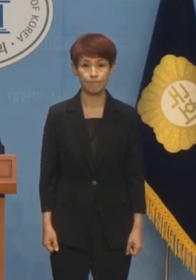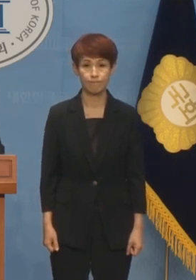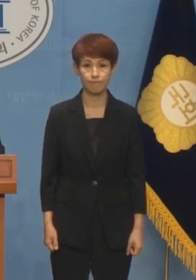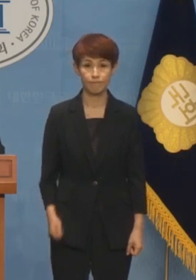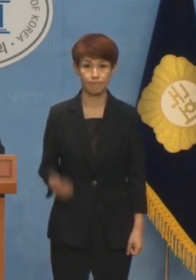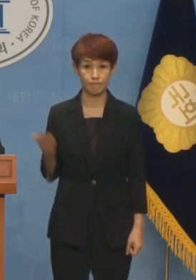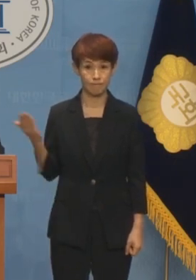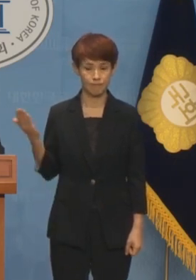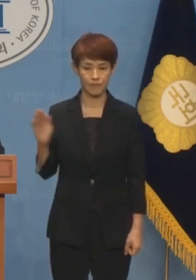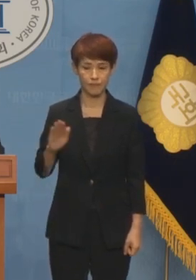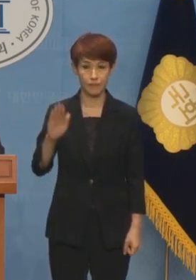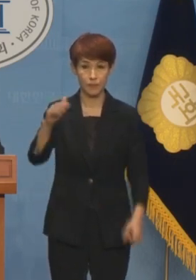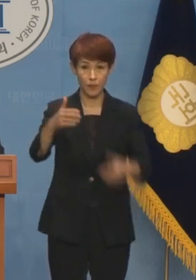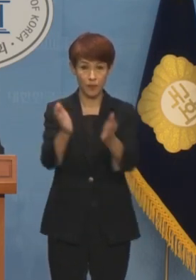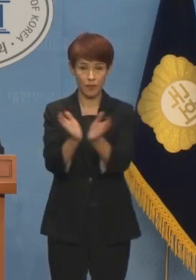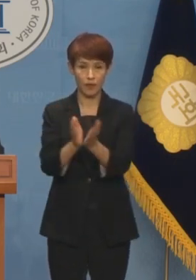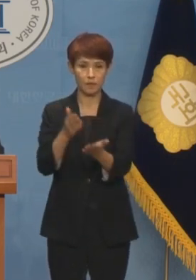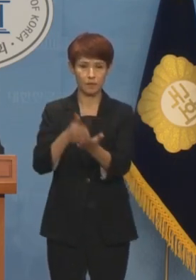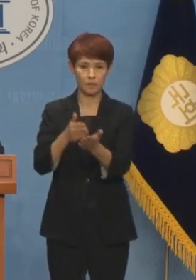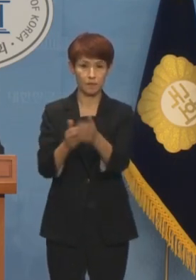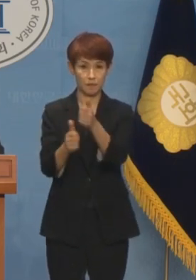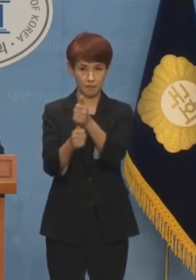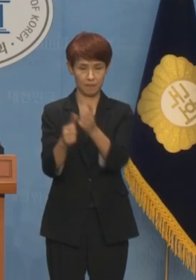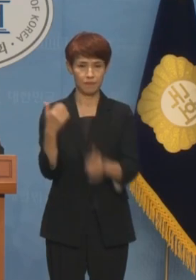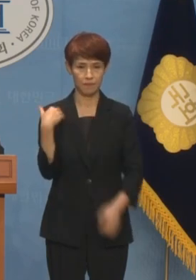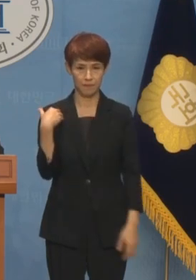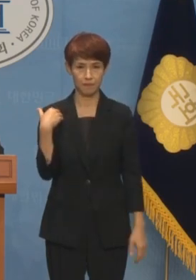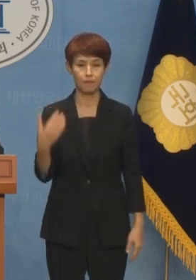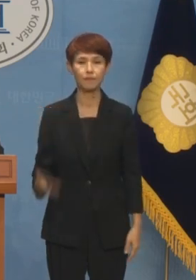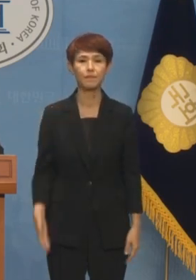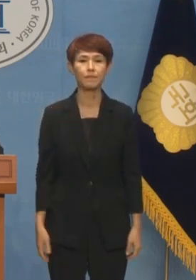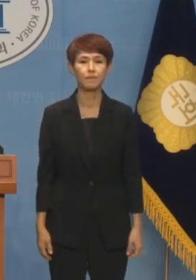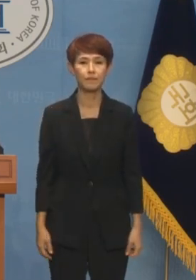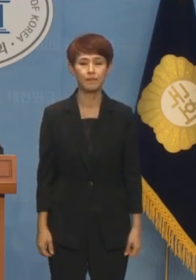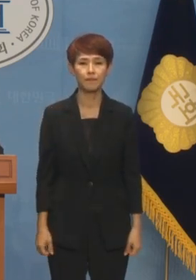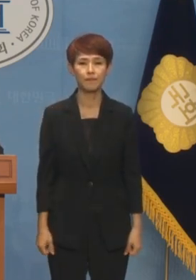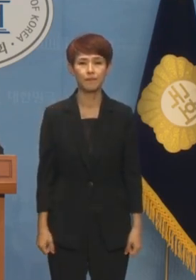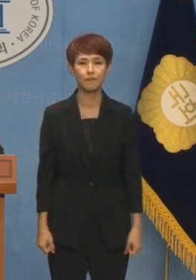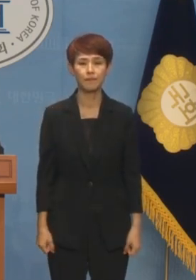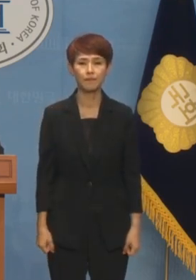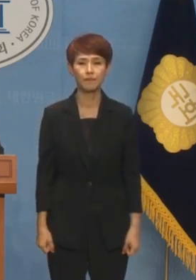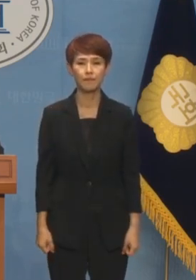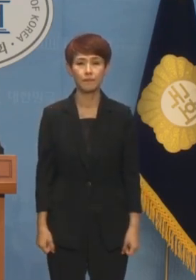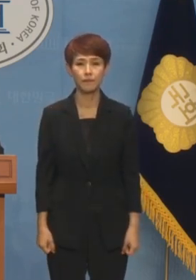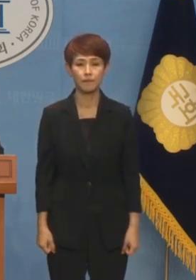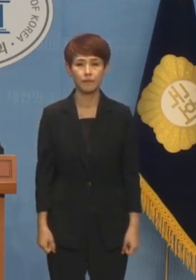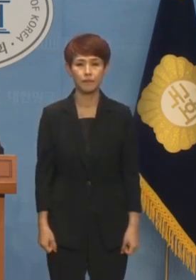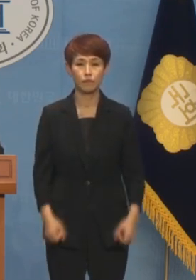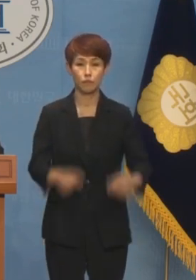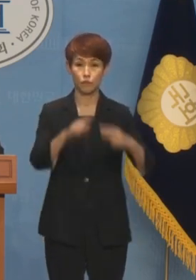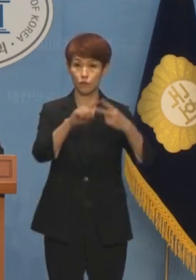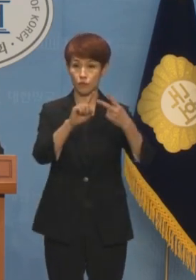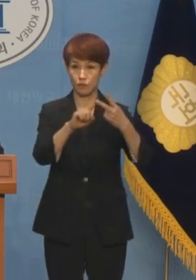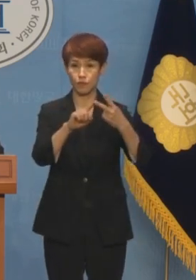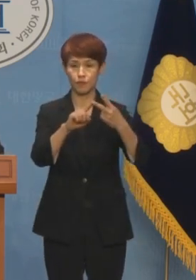네, 진보당 부대변인 김도연입니다. 오전 브리핑 시작하겠습니다. 총